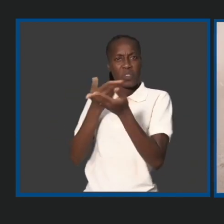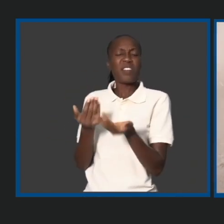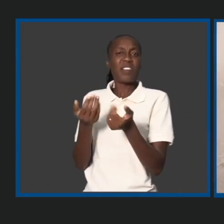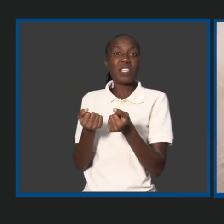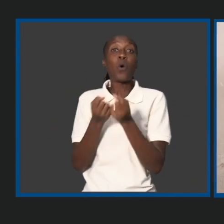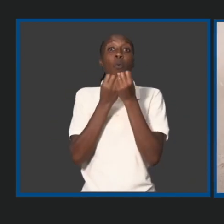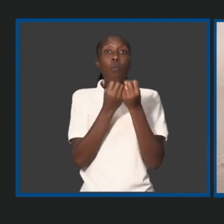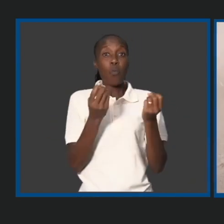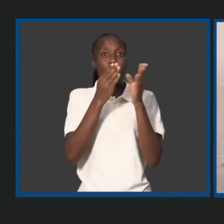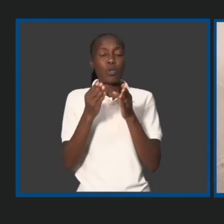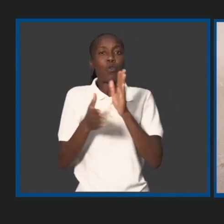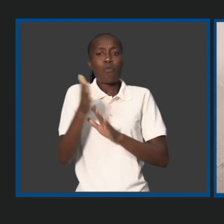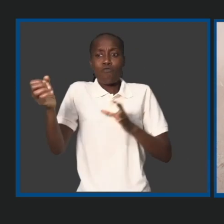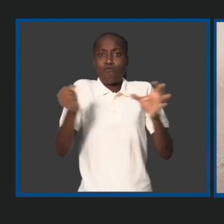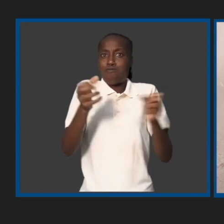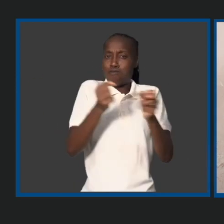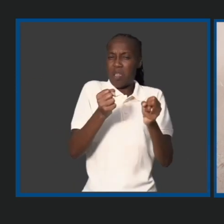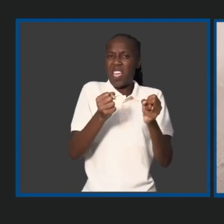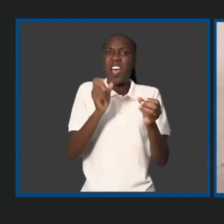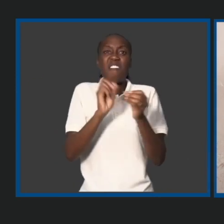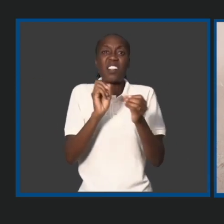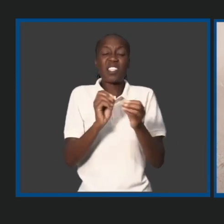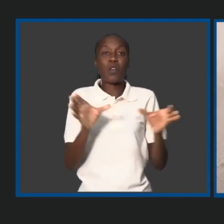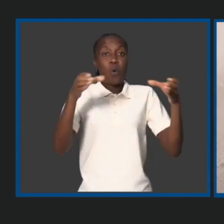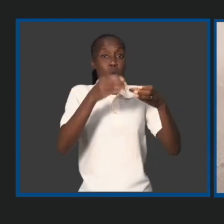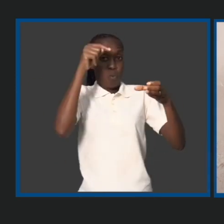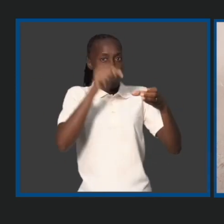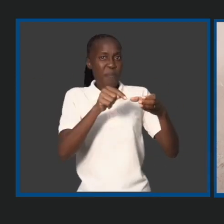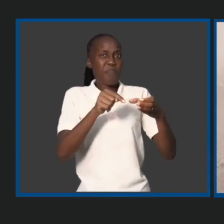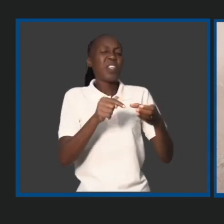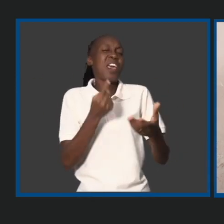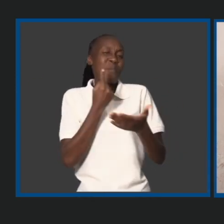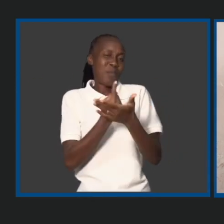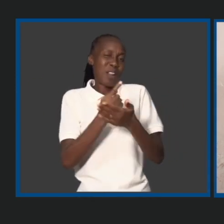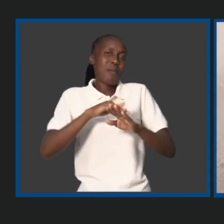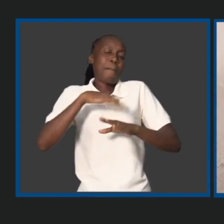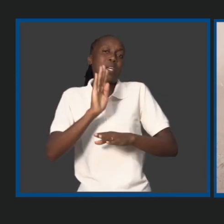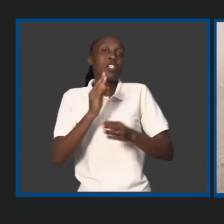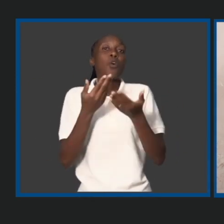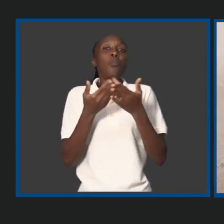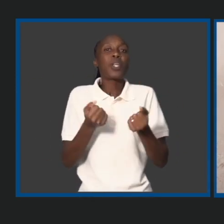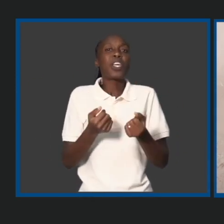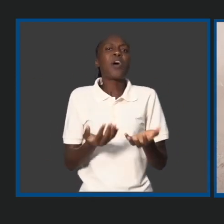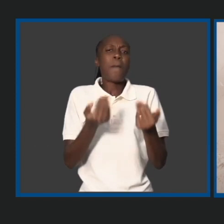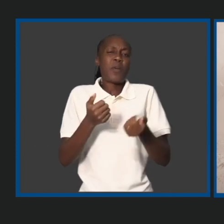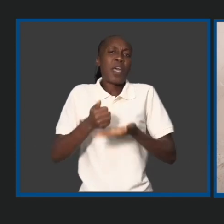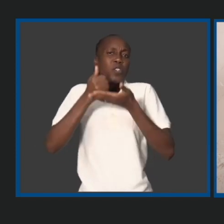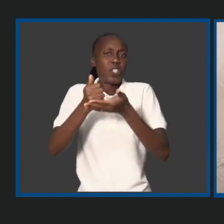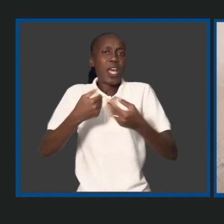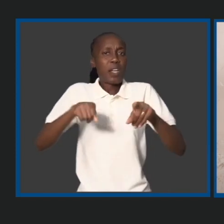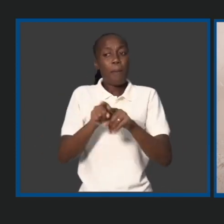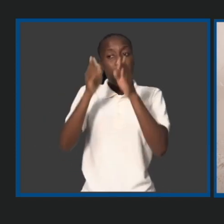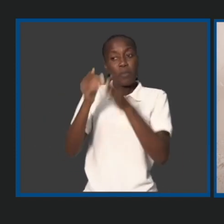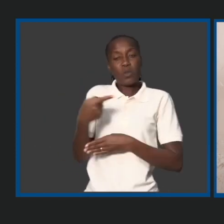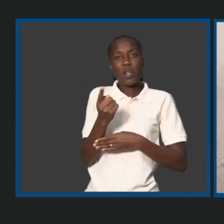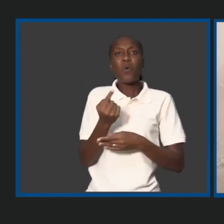mais número de pessoas podemos recrutar para virem fazer parte do grupo, é sempre bom, porque é uma maneira de ajudar essas pessoas.